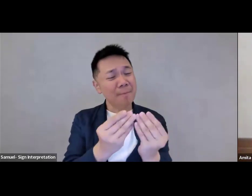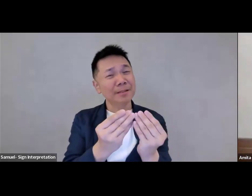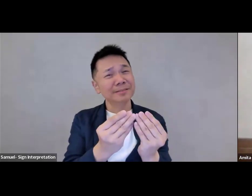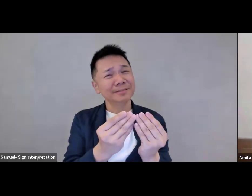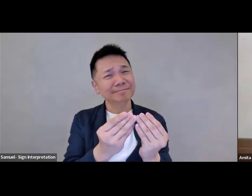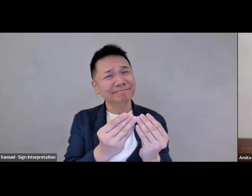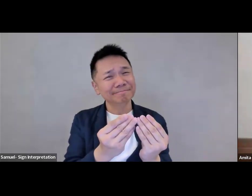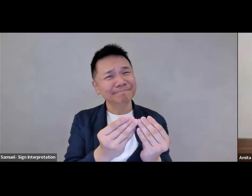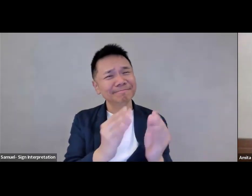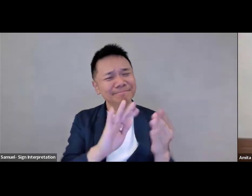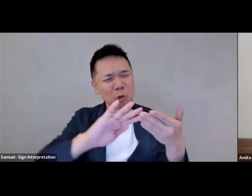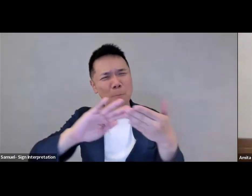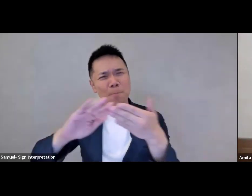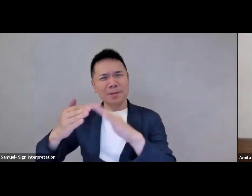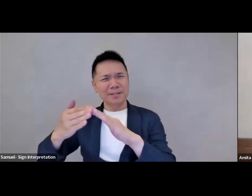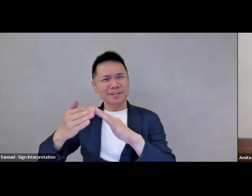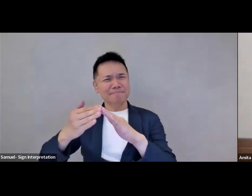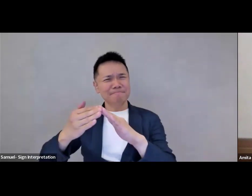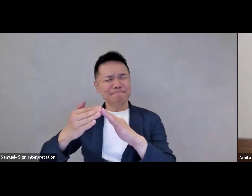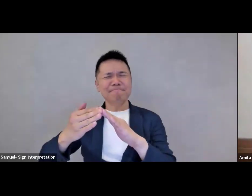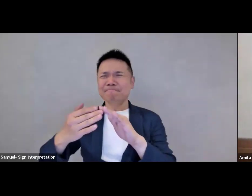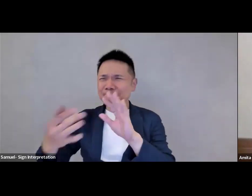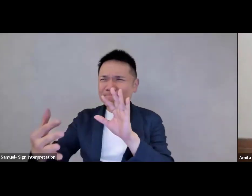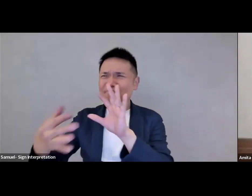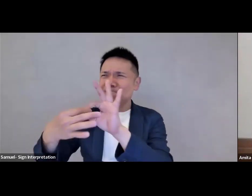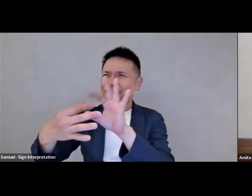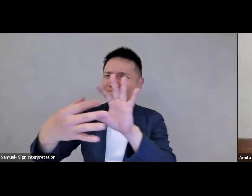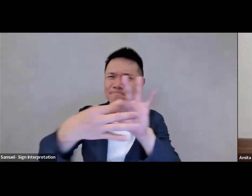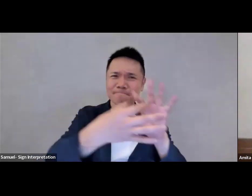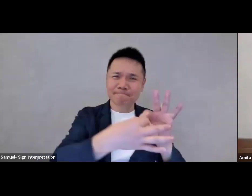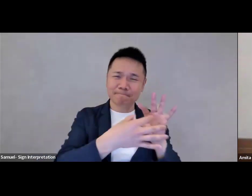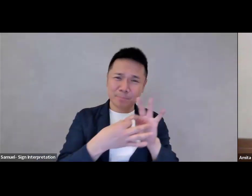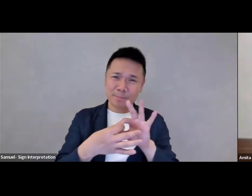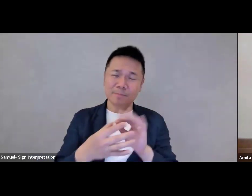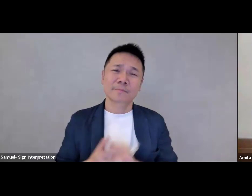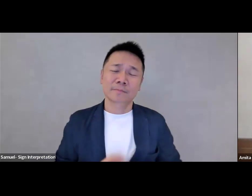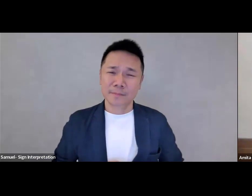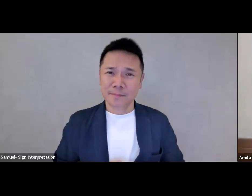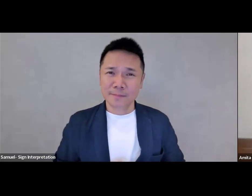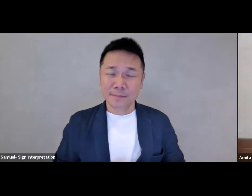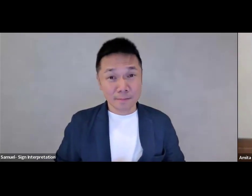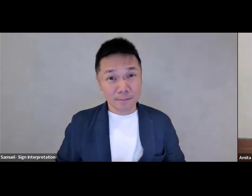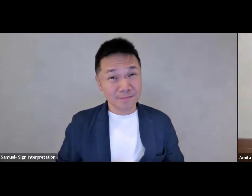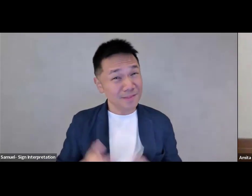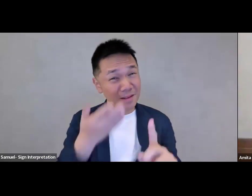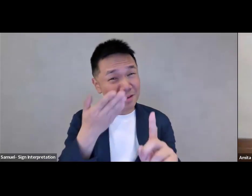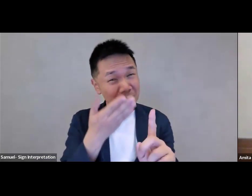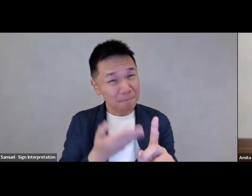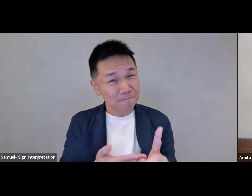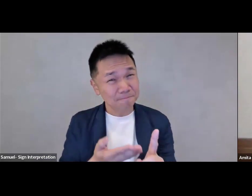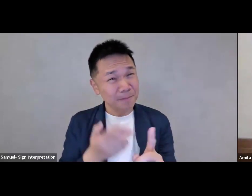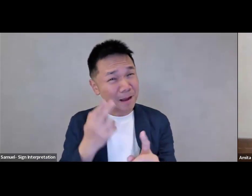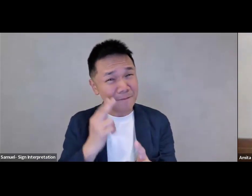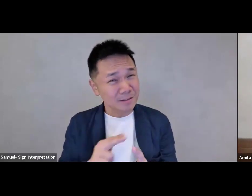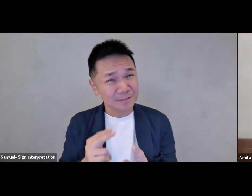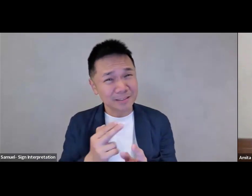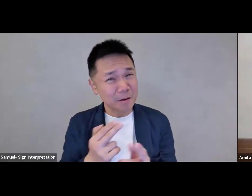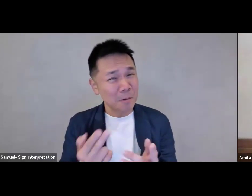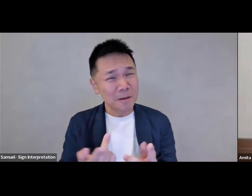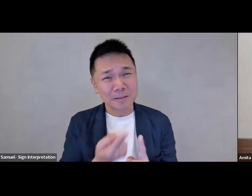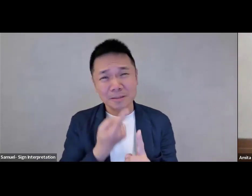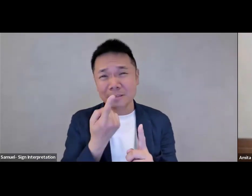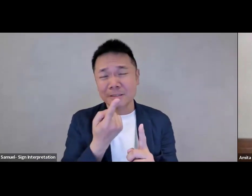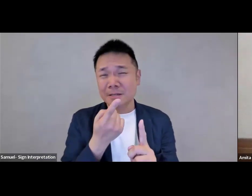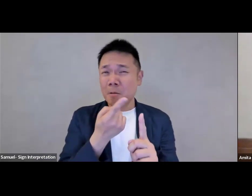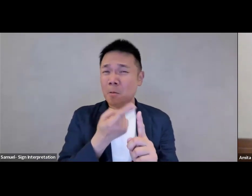做连结，来为我们的人权来去做努力，而且他常常都是这么做的来，